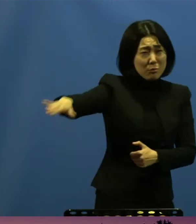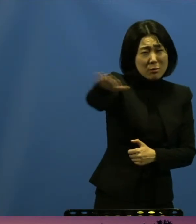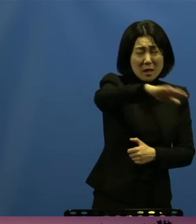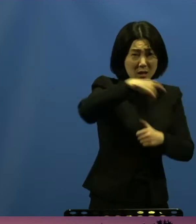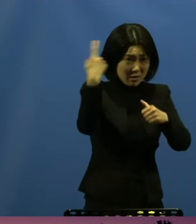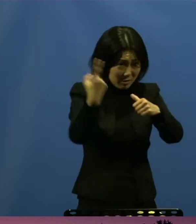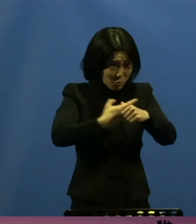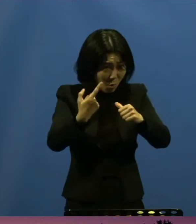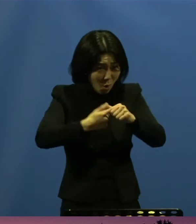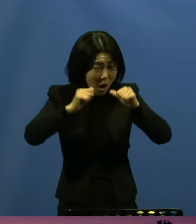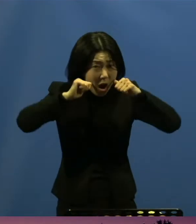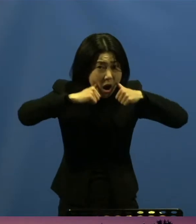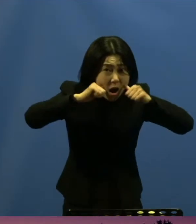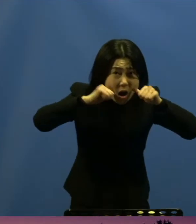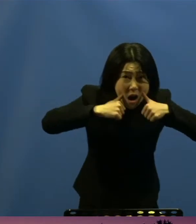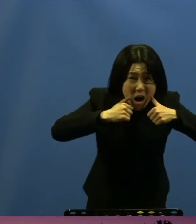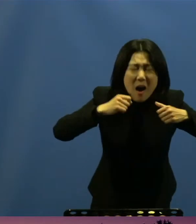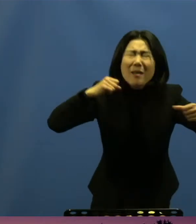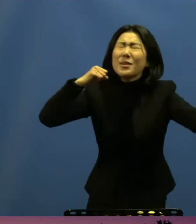우리를